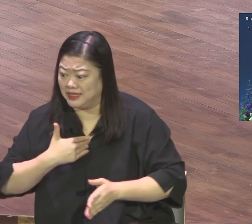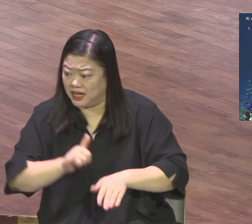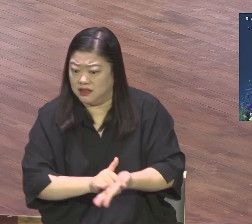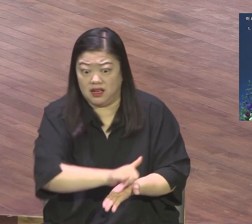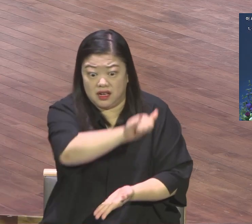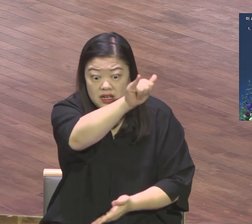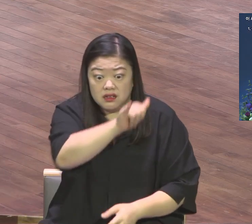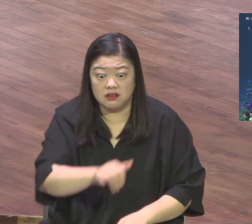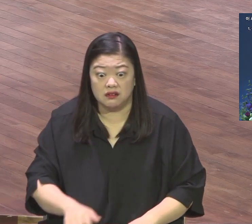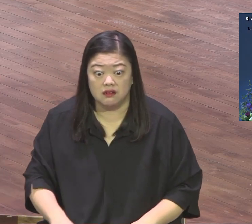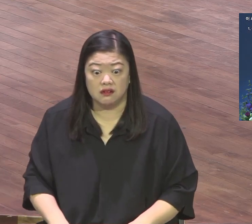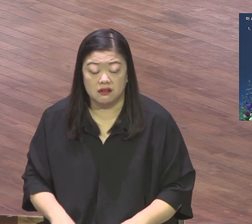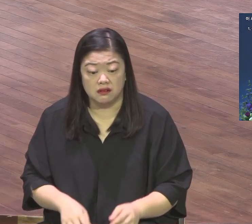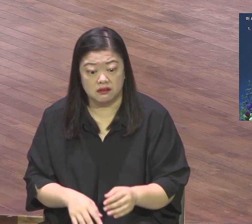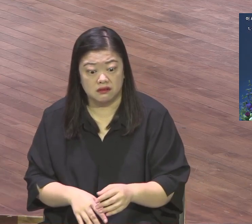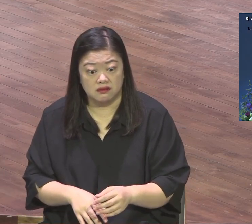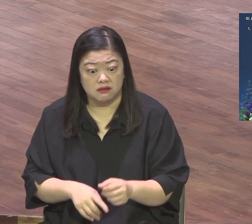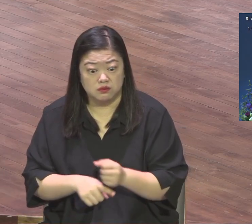다민족들 사